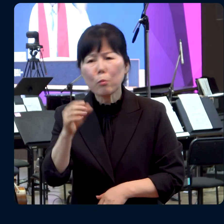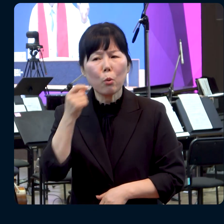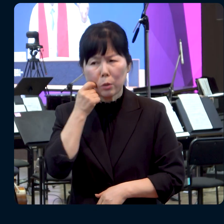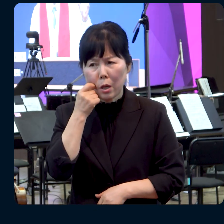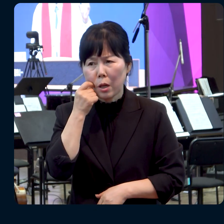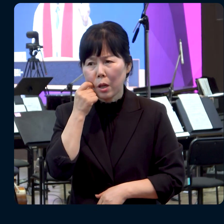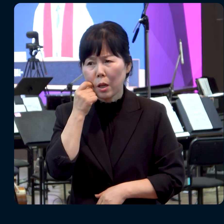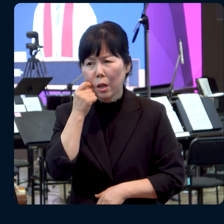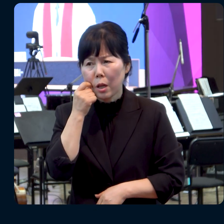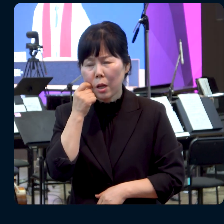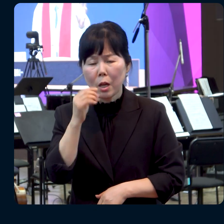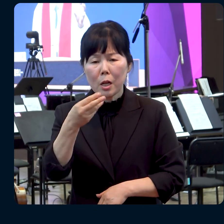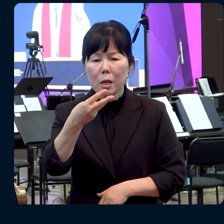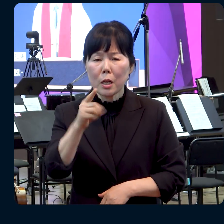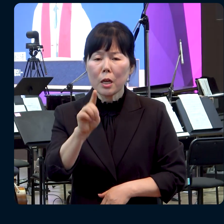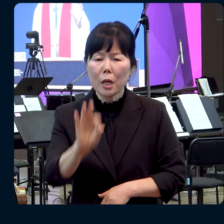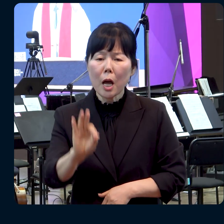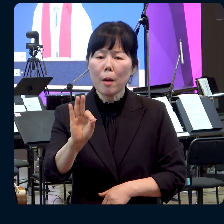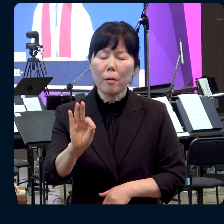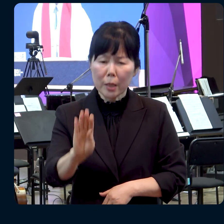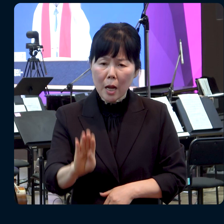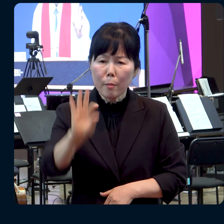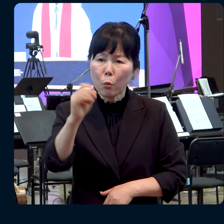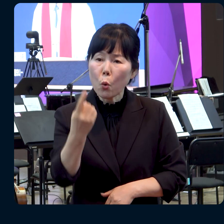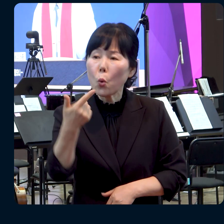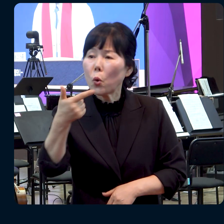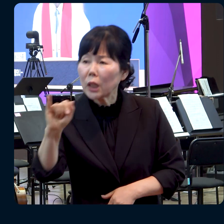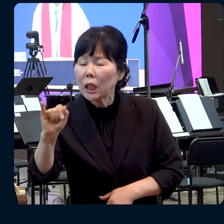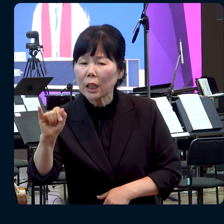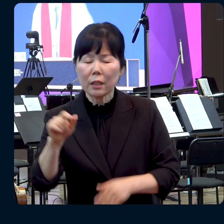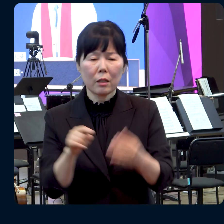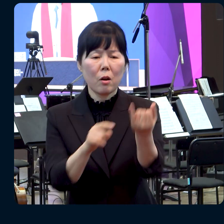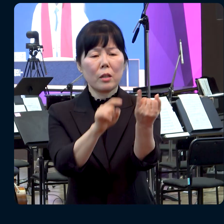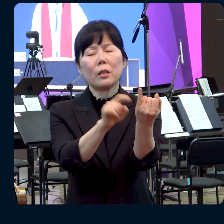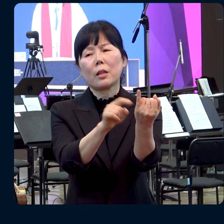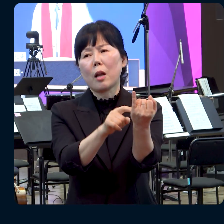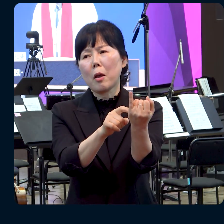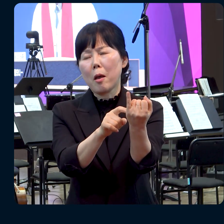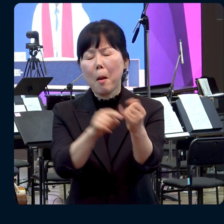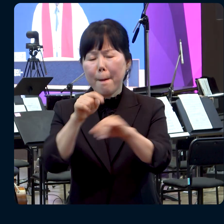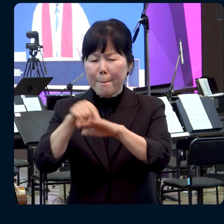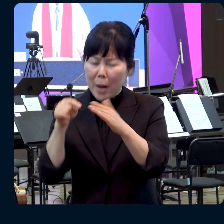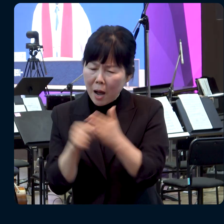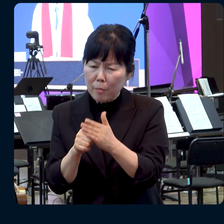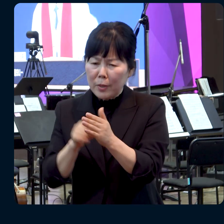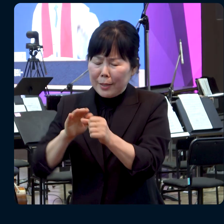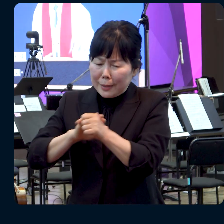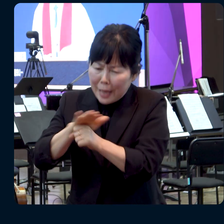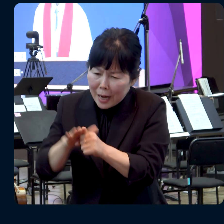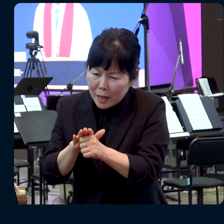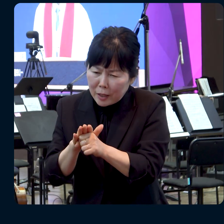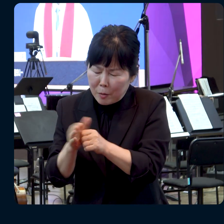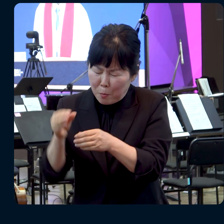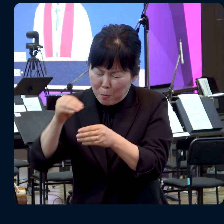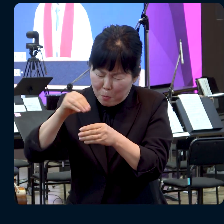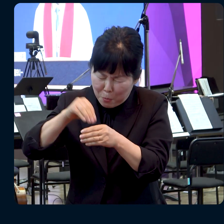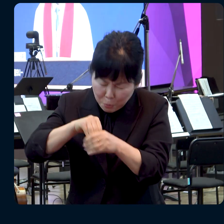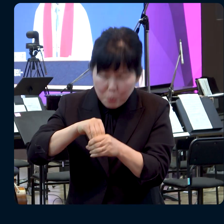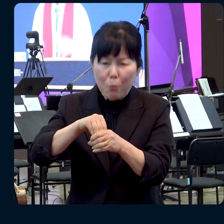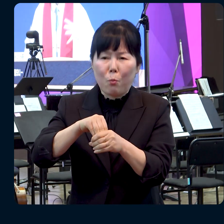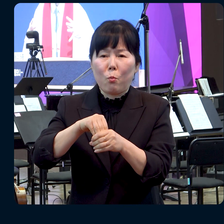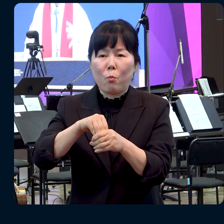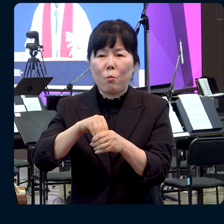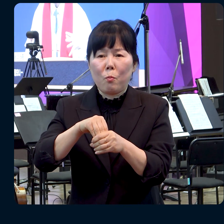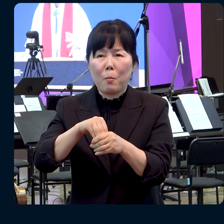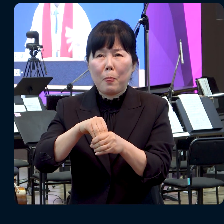이 한마디는요, 주님을 향한 막달라 마리아의 그 마음과 사랑과 중심을 다 담은